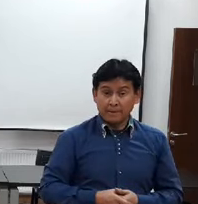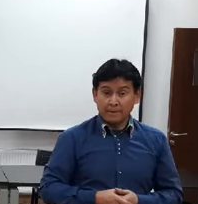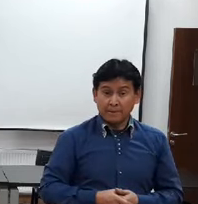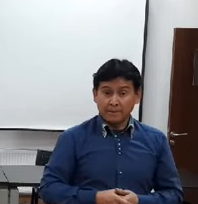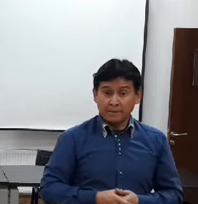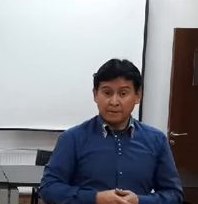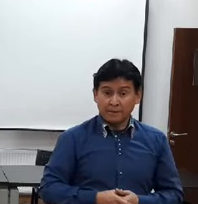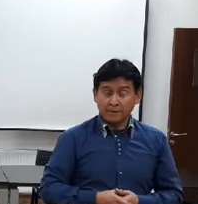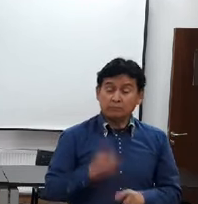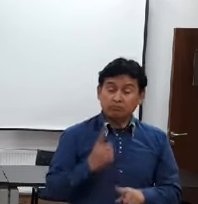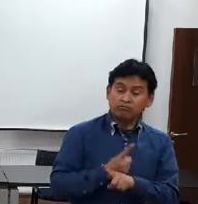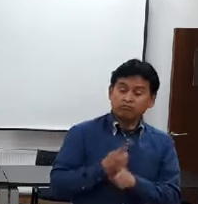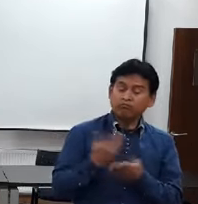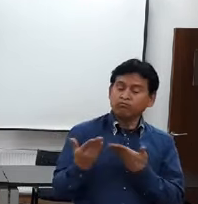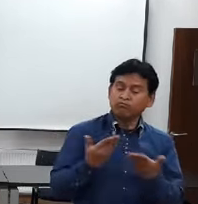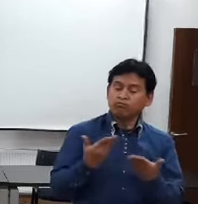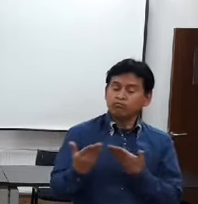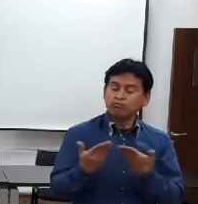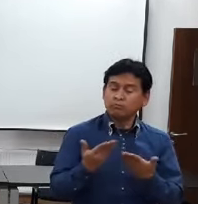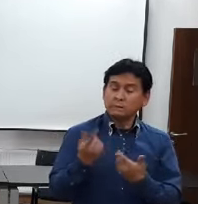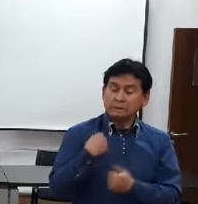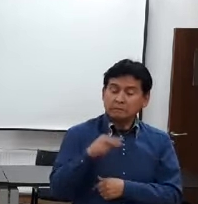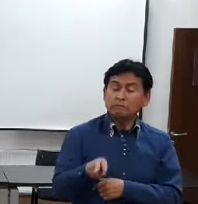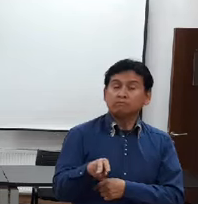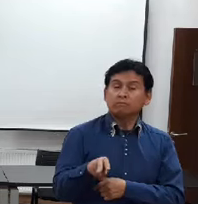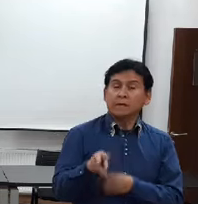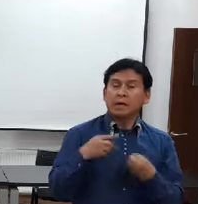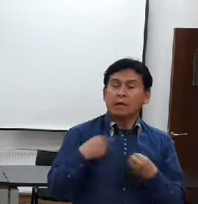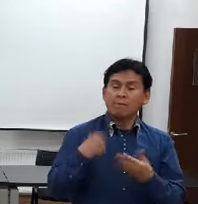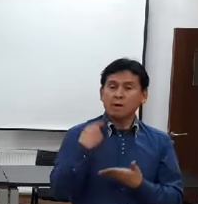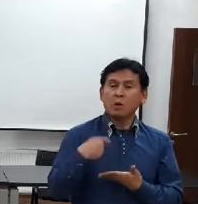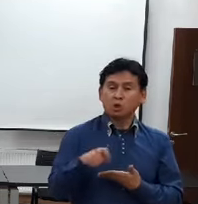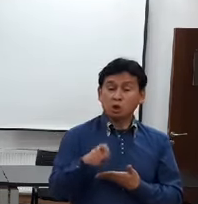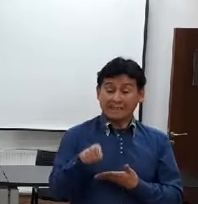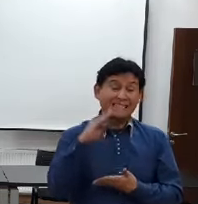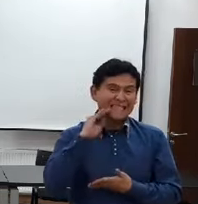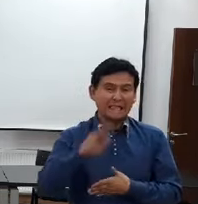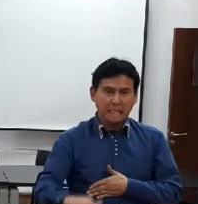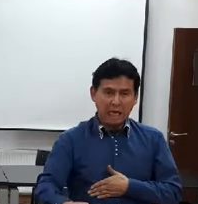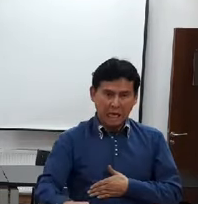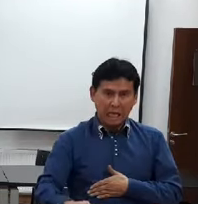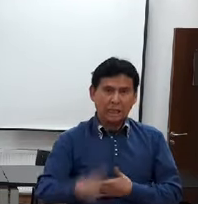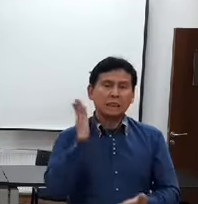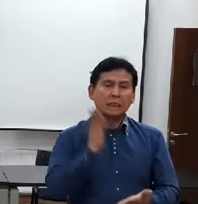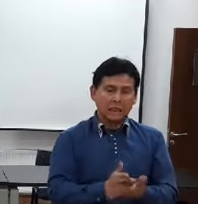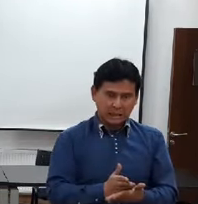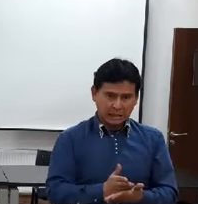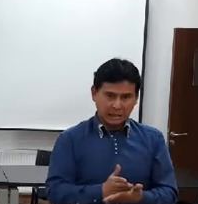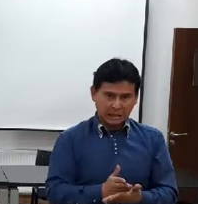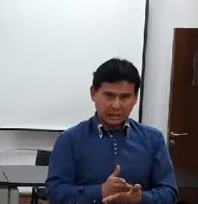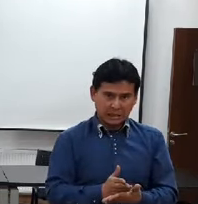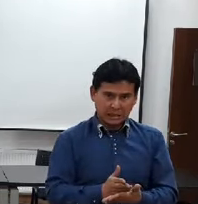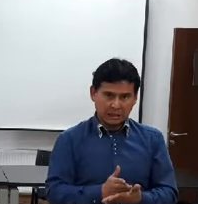se conversa el equipo médico con la niña y la niña decide venir a pasar,